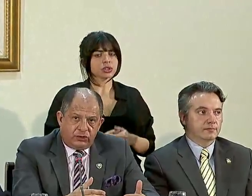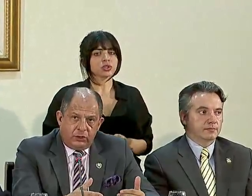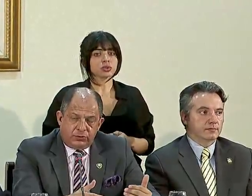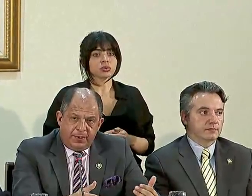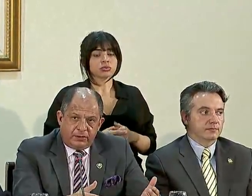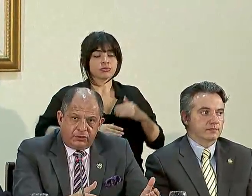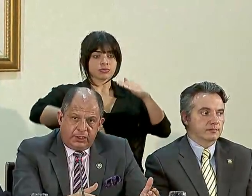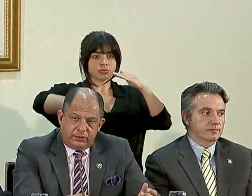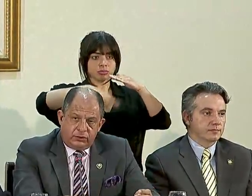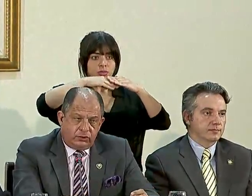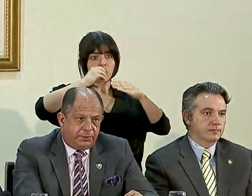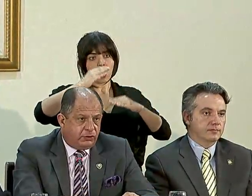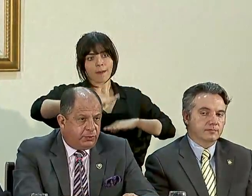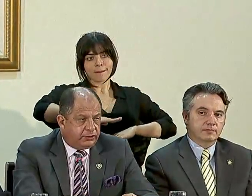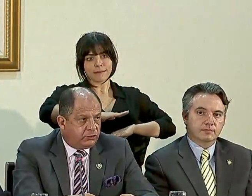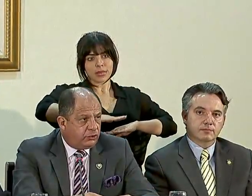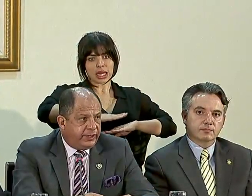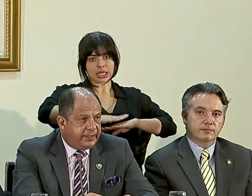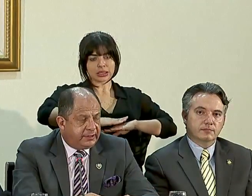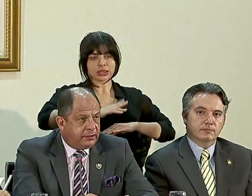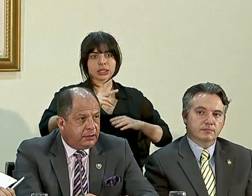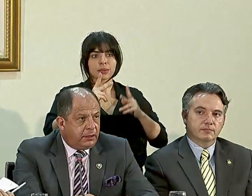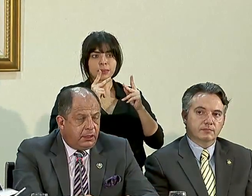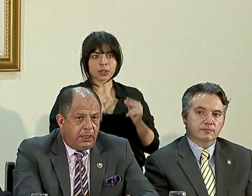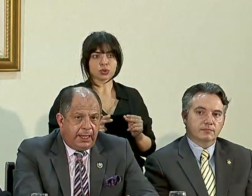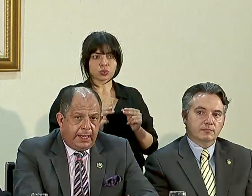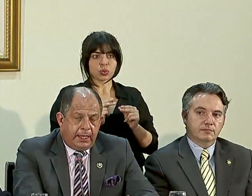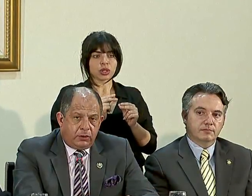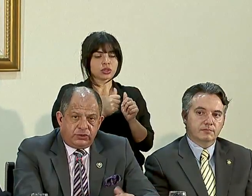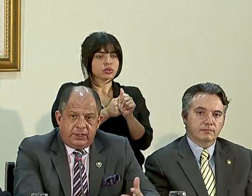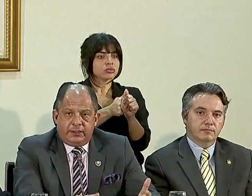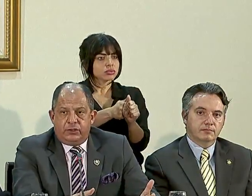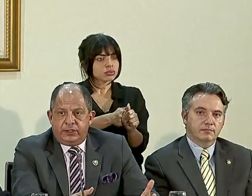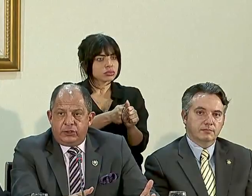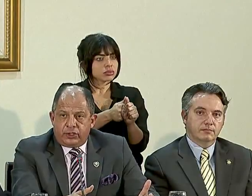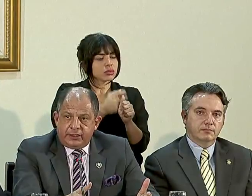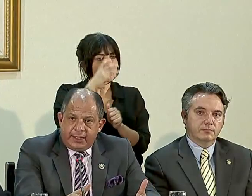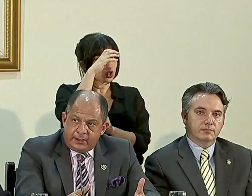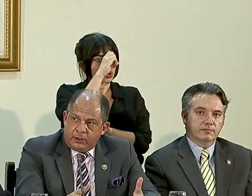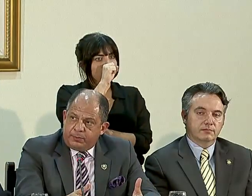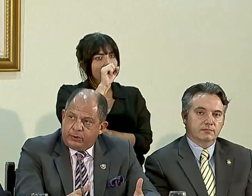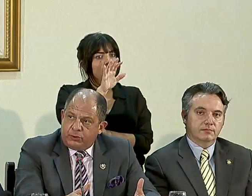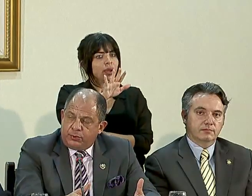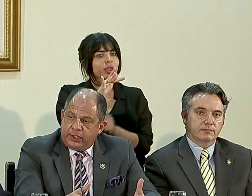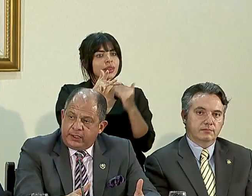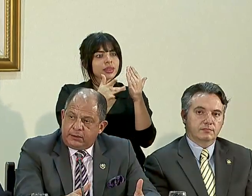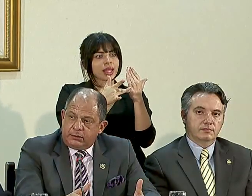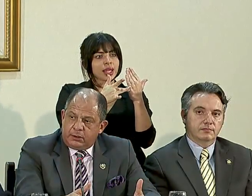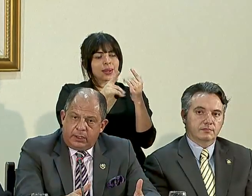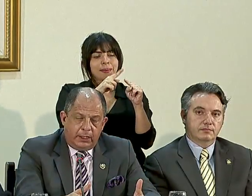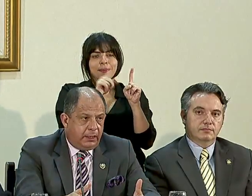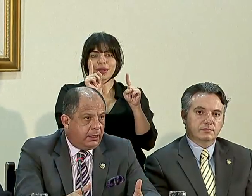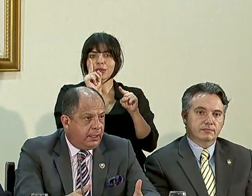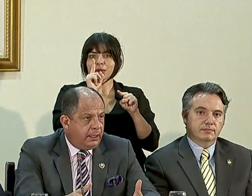Los techos y los pisos de esos presupuestos obedecen a consideraciones de orden técnico, pero no